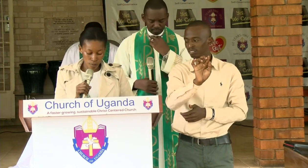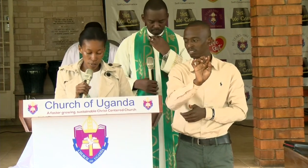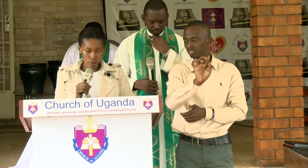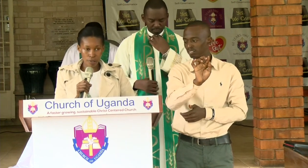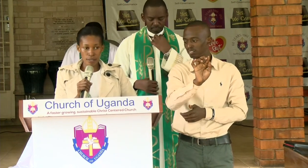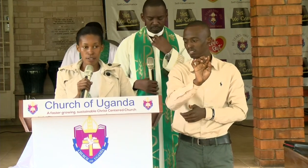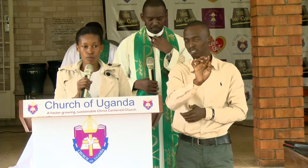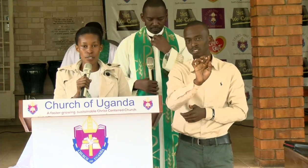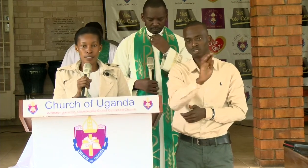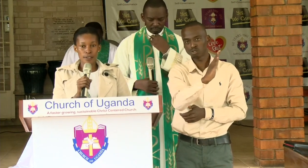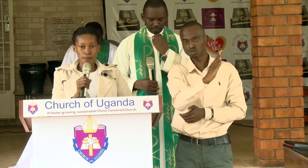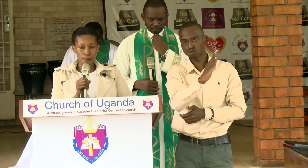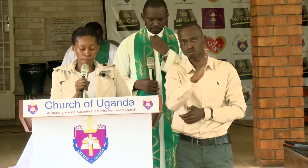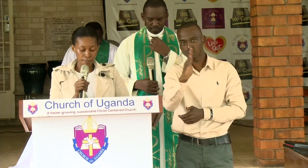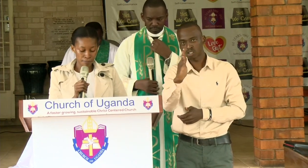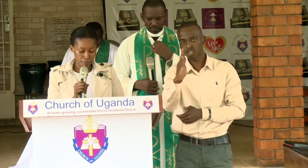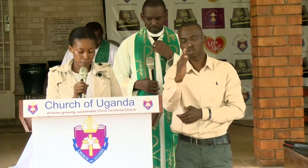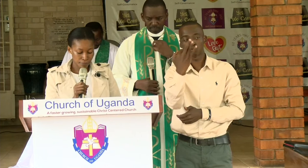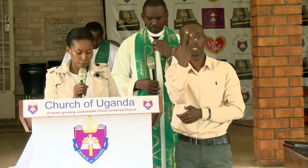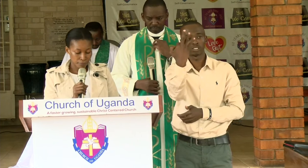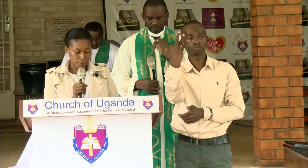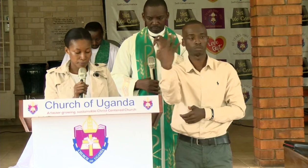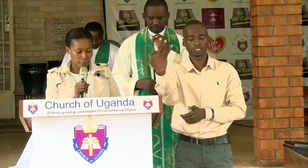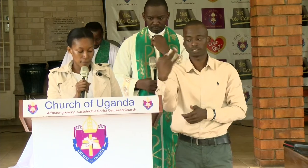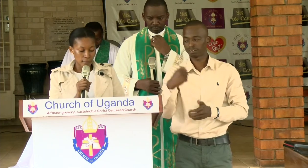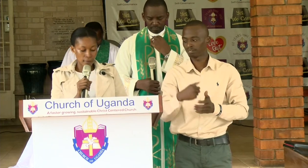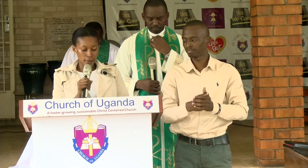okutuuka ku lunyiriri olw'asatu mu esatu.